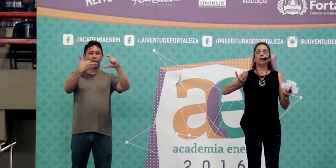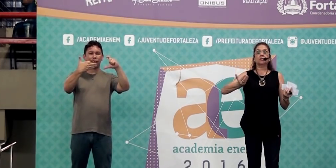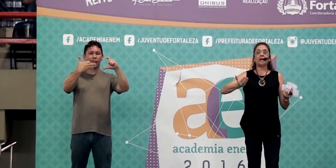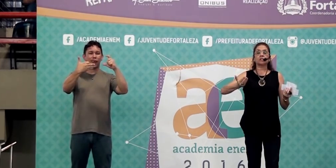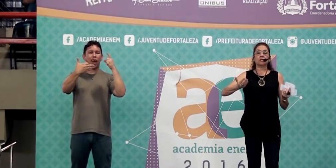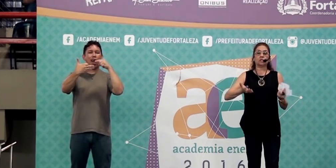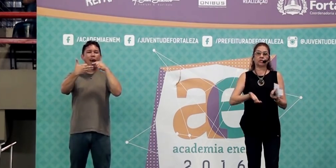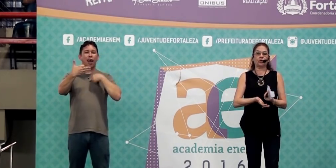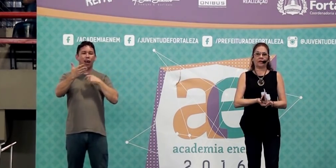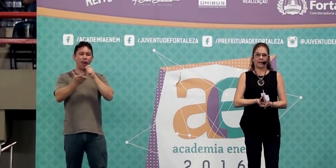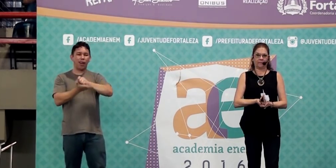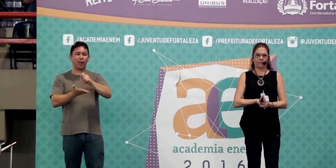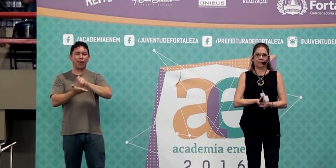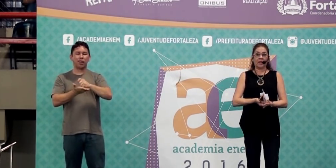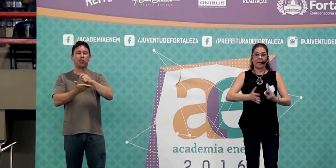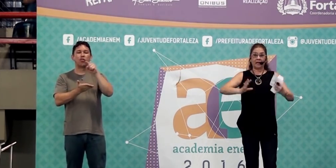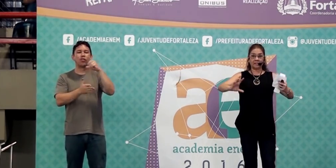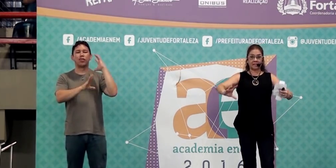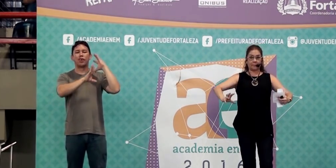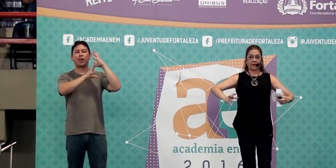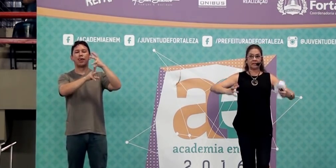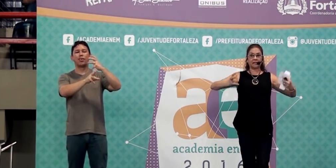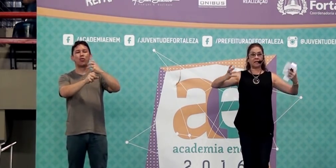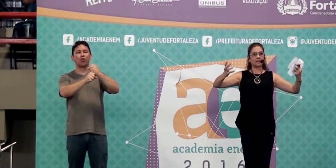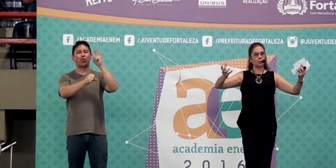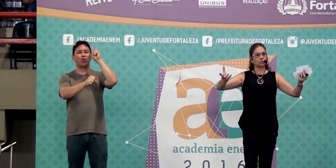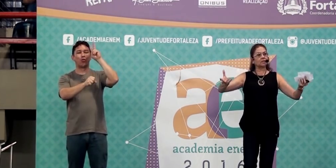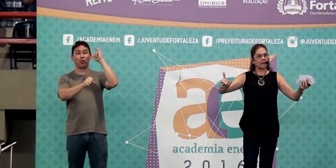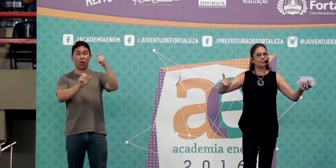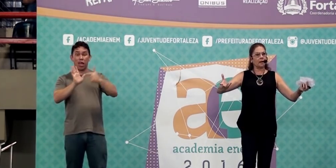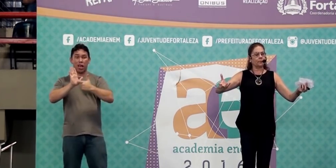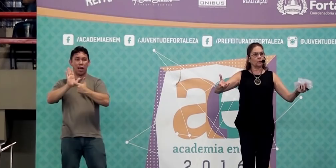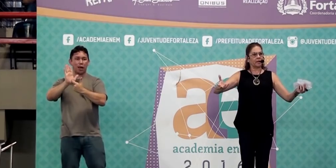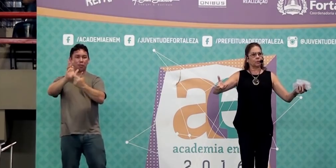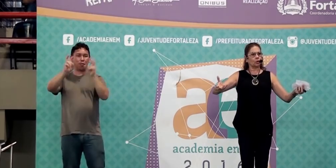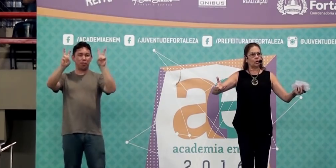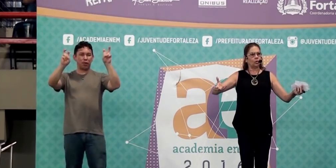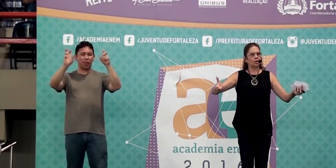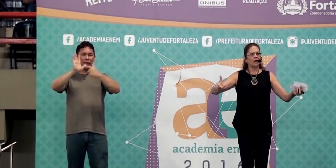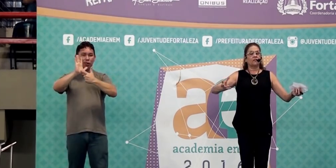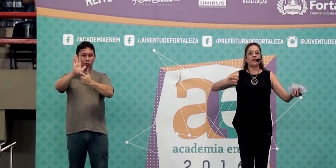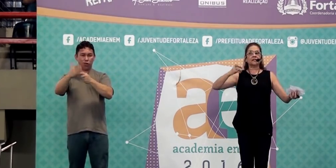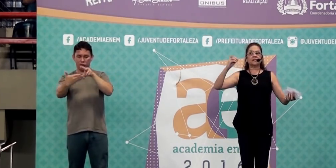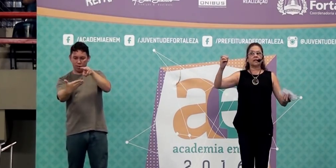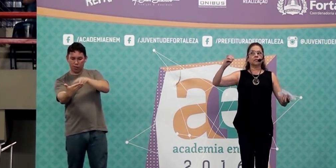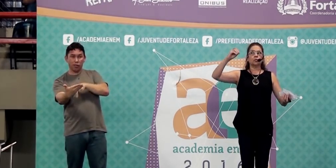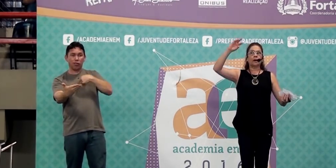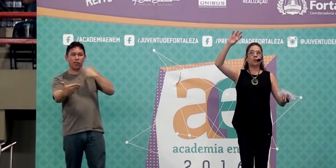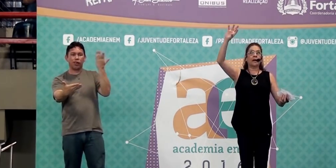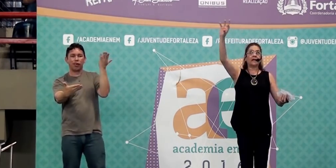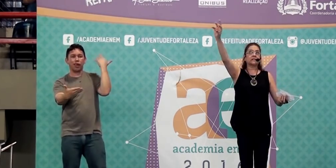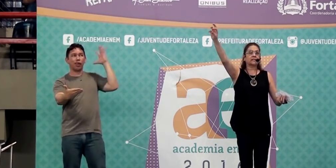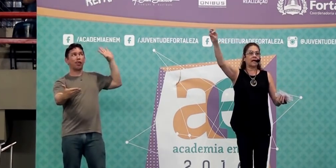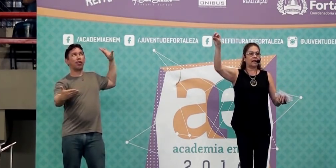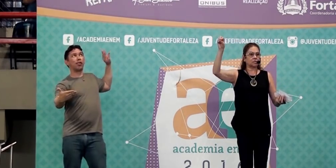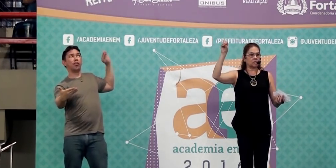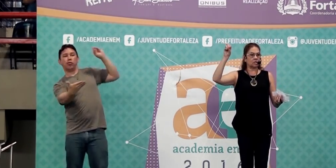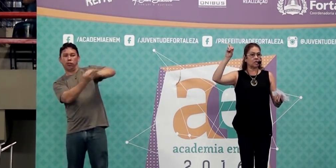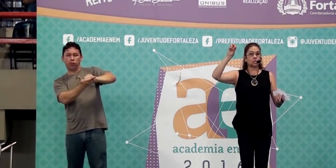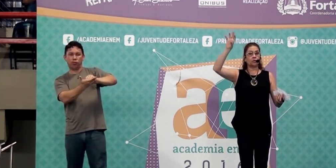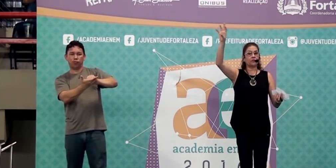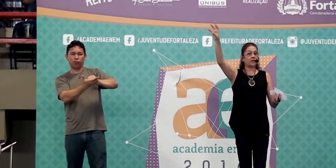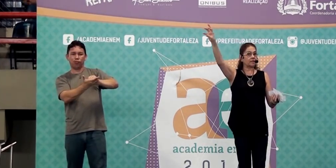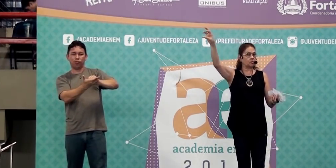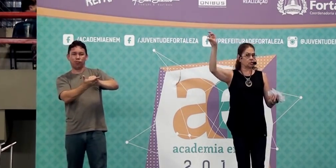uma abordagem histórica. Eles apresentam o tema para o leitor, fazendo um